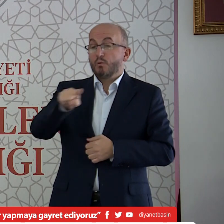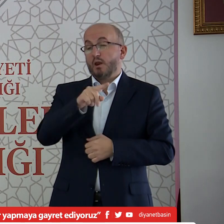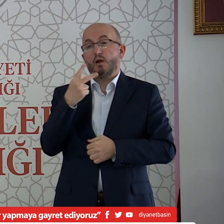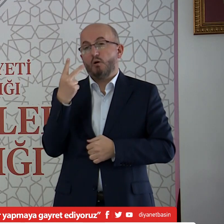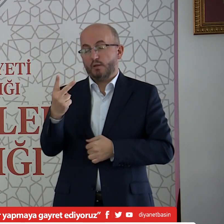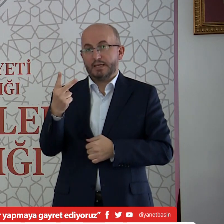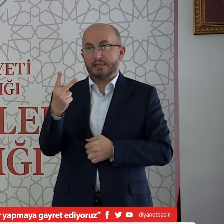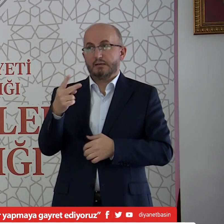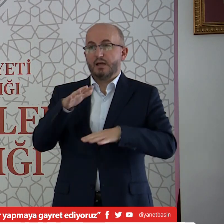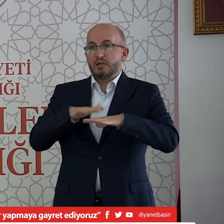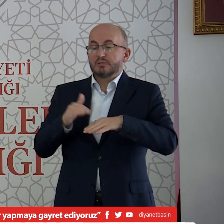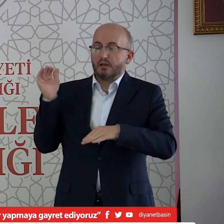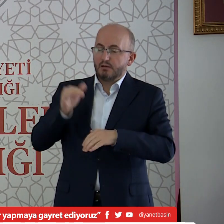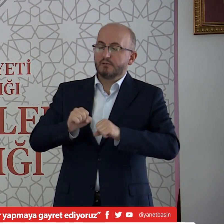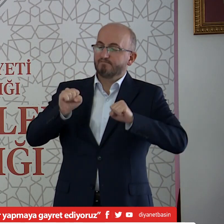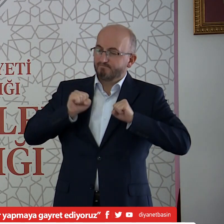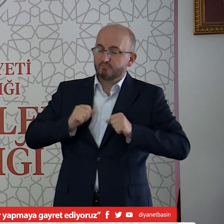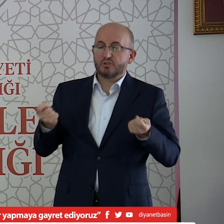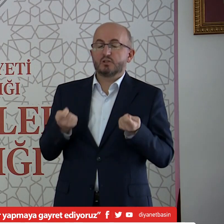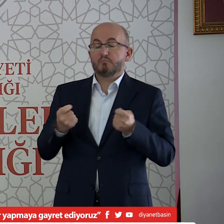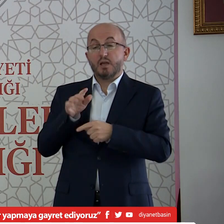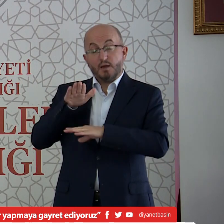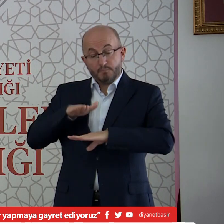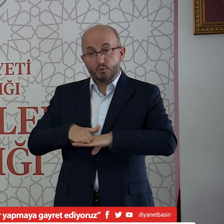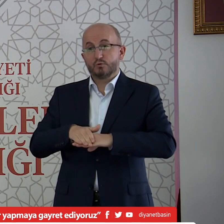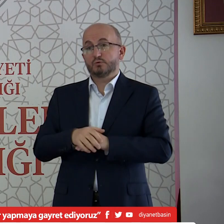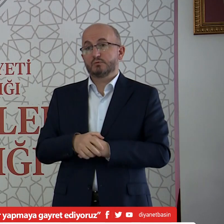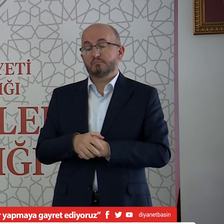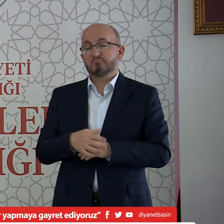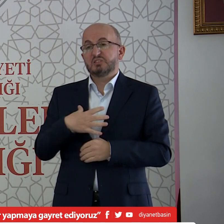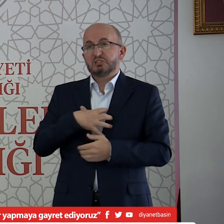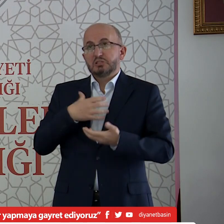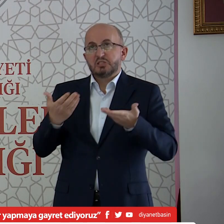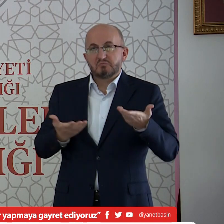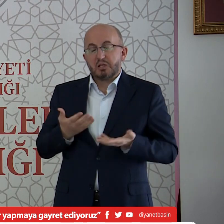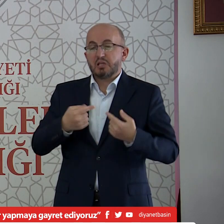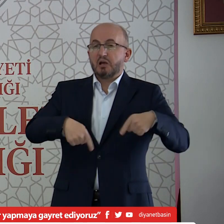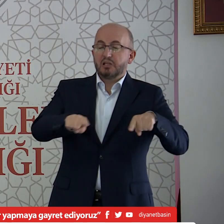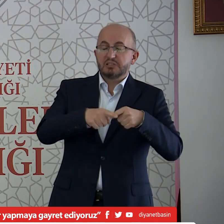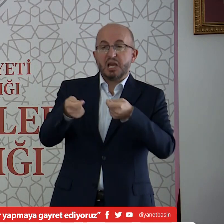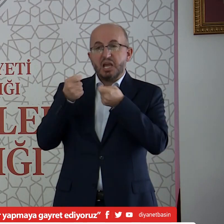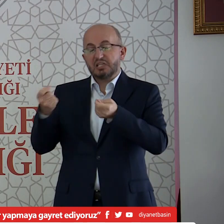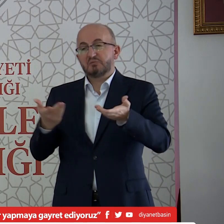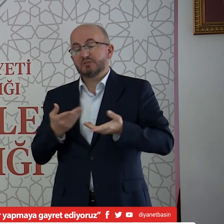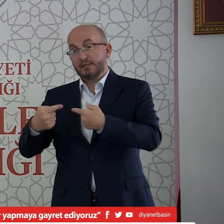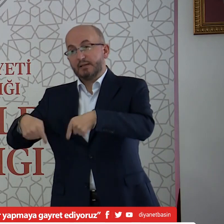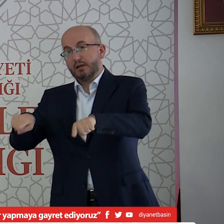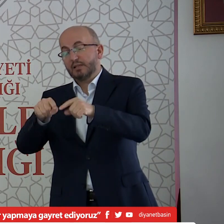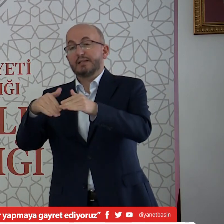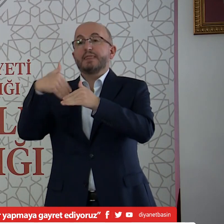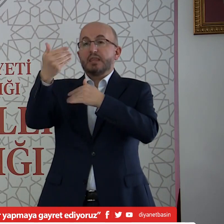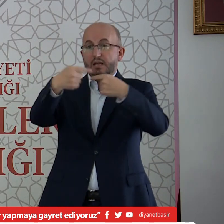yönelik elimizden gelen gayreti göstermeye çalışıyoruz. Din hizmetleri alanında, eğitim hizmetleri alanında,